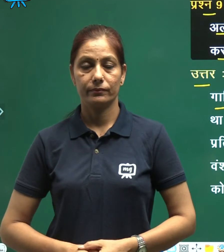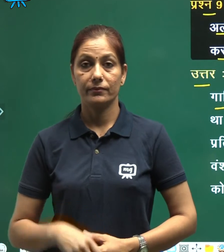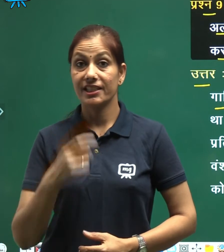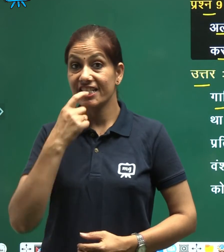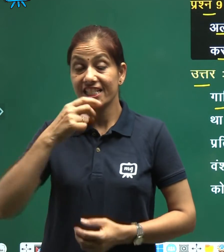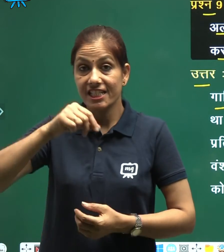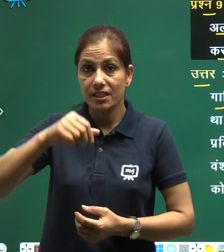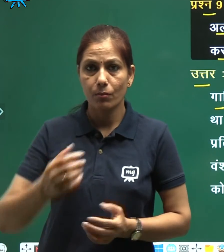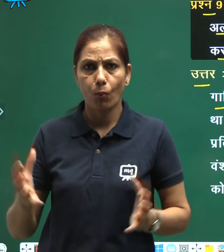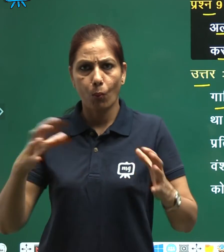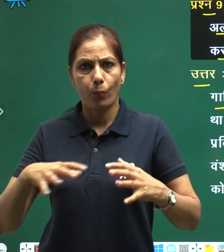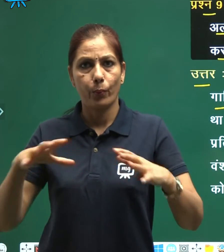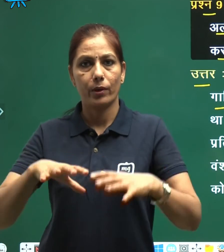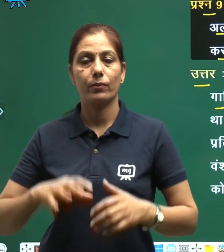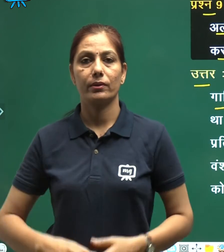नमक भरा हुआ था,